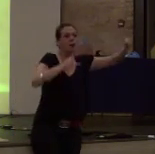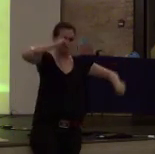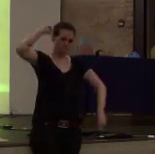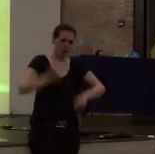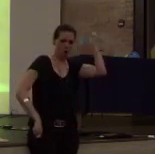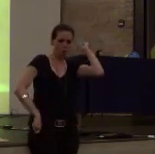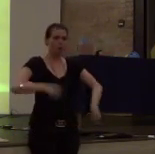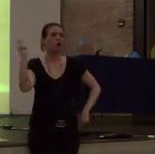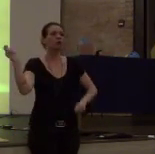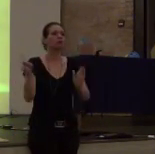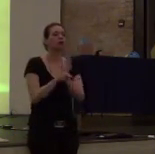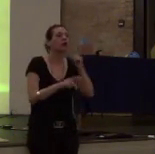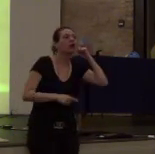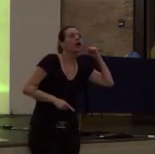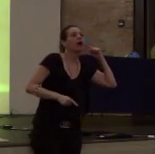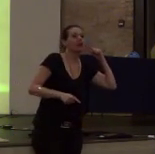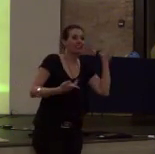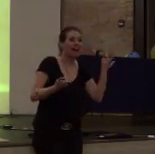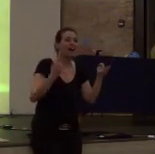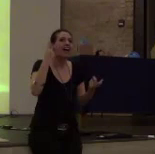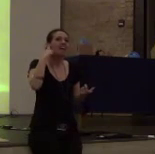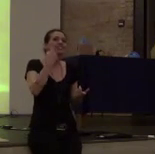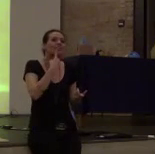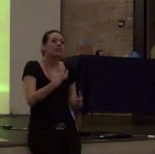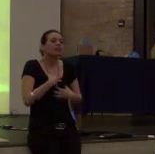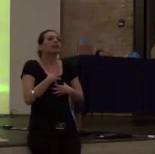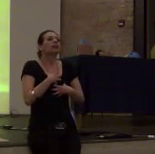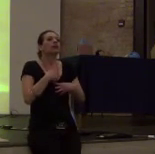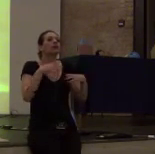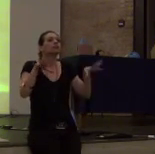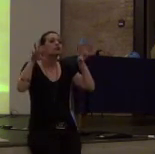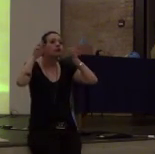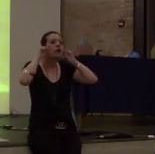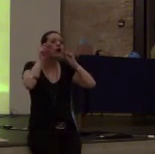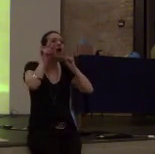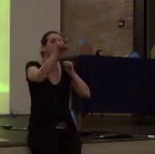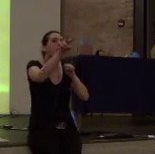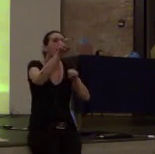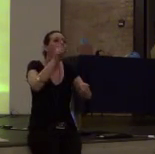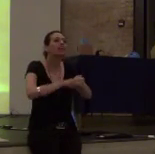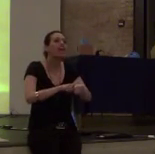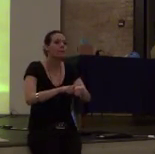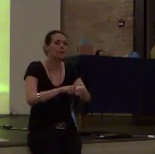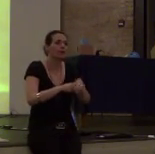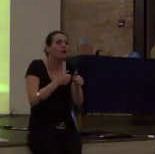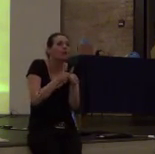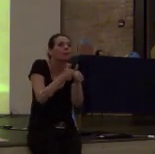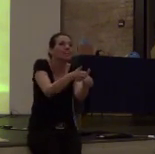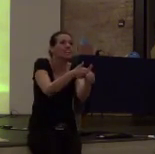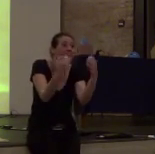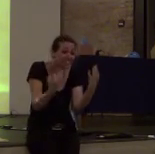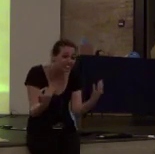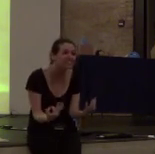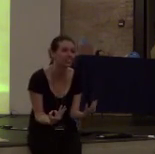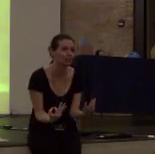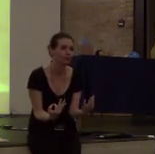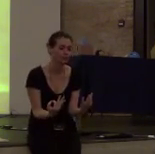Brasil, ou até mesmo se a gente for falar de Tiradentes, a gente pode utilizar o barulho, né, da própria madeira fazendo ali como se